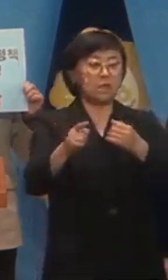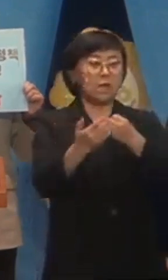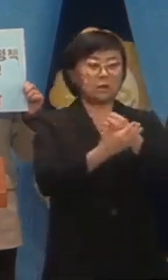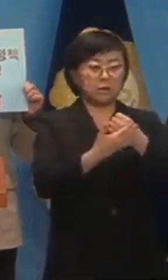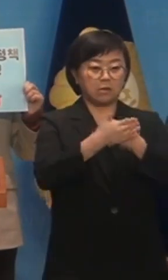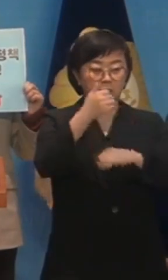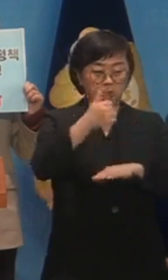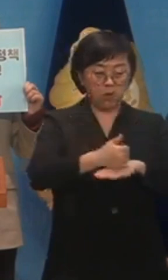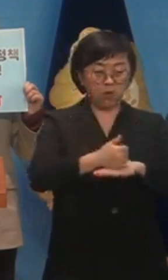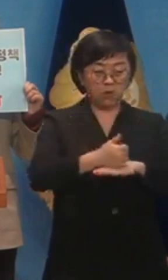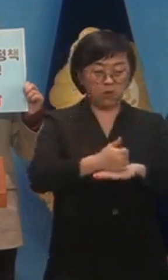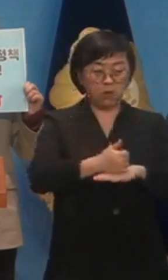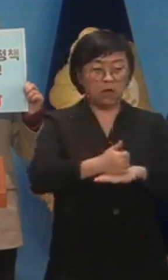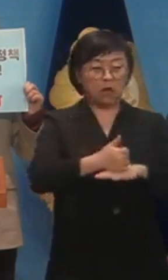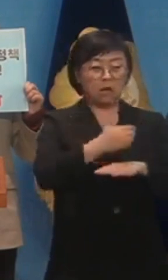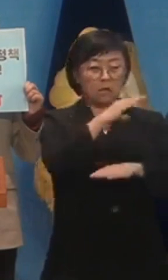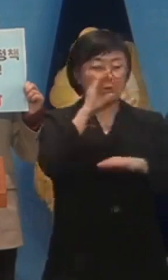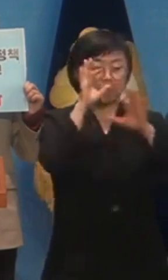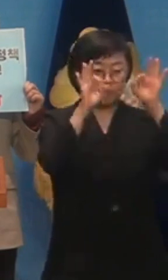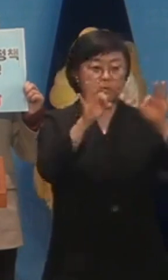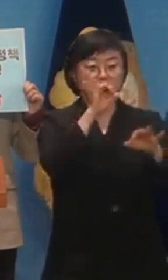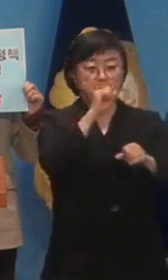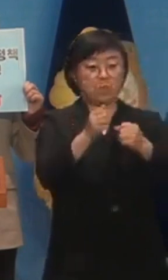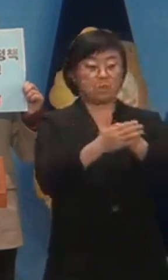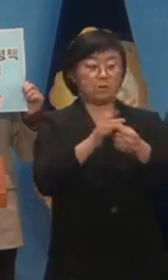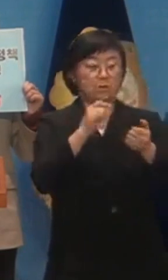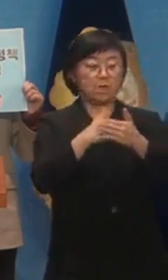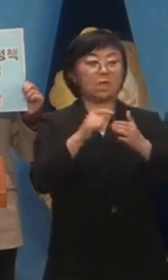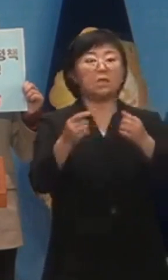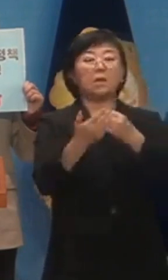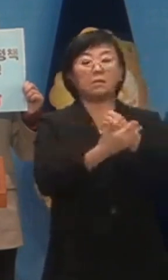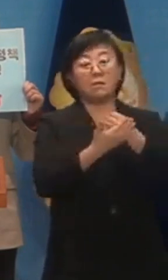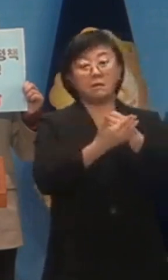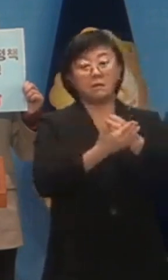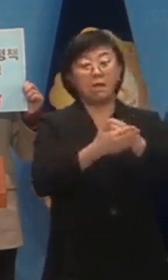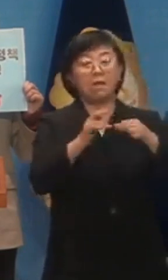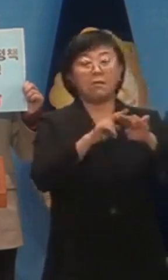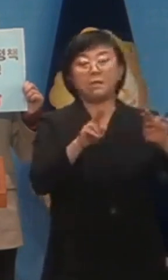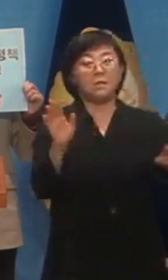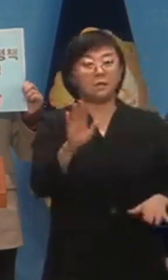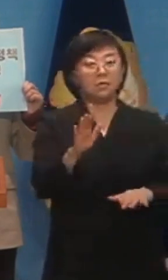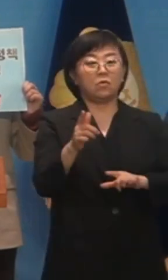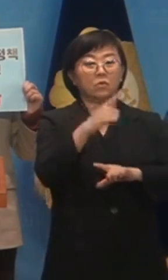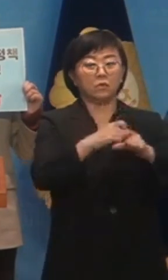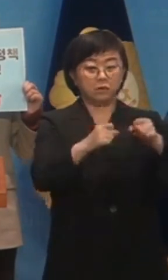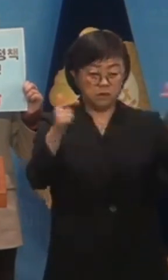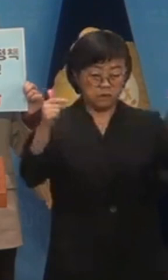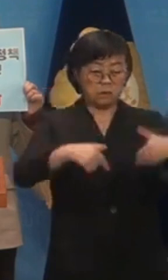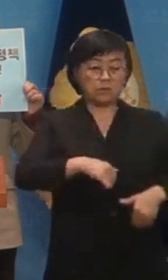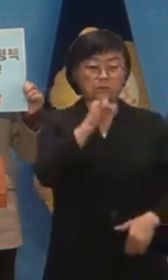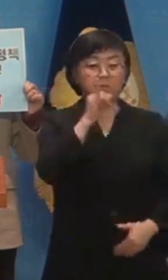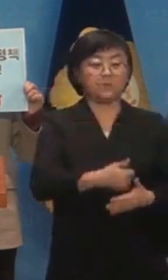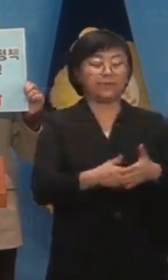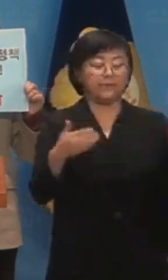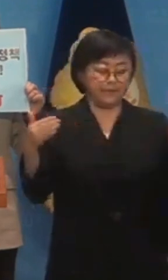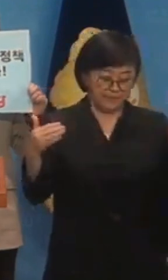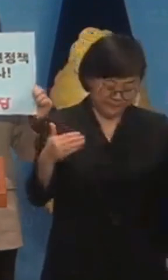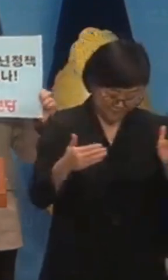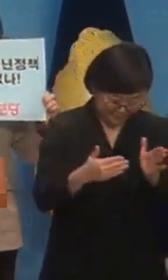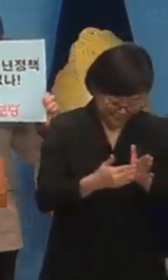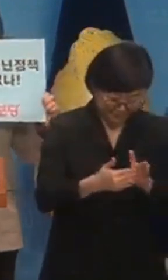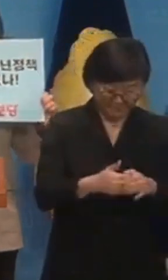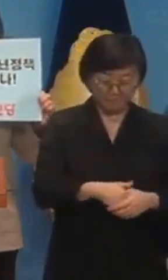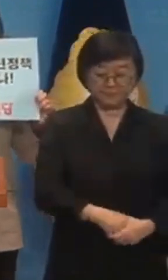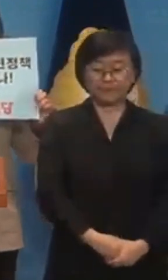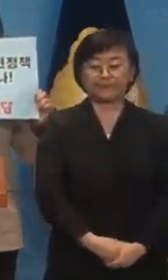공제의 성과를 직시했으면 좋겠습니다. 내일 채용 공제는 폐지가 아니라 꼭 확대되어야 합니다. 마치겠습니다.